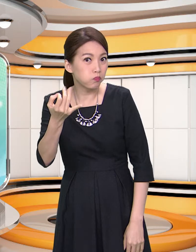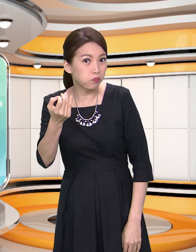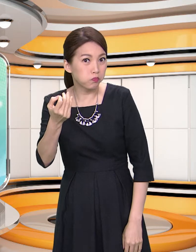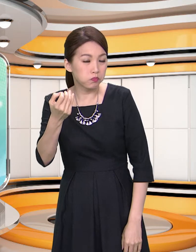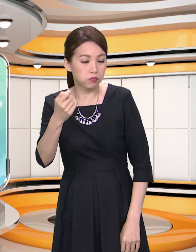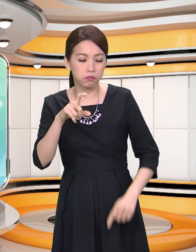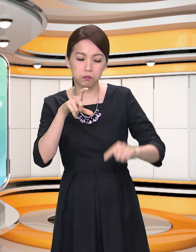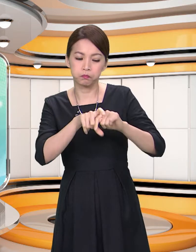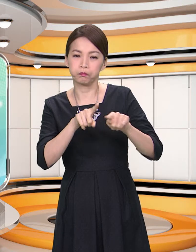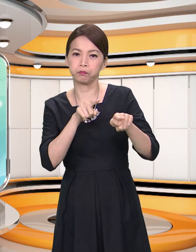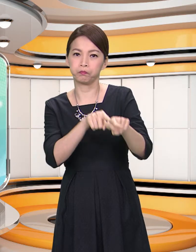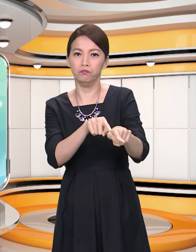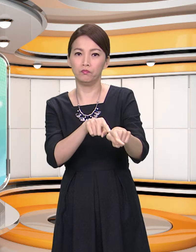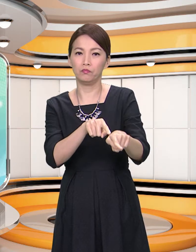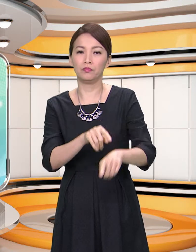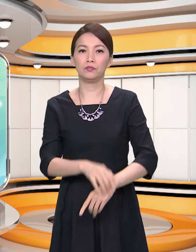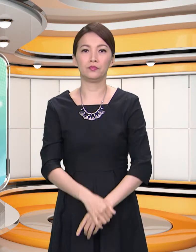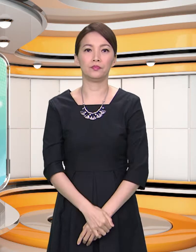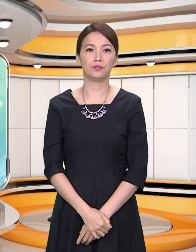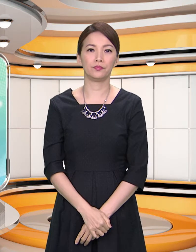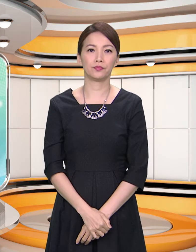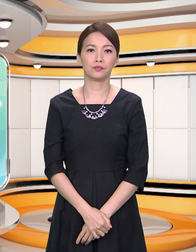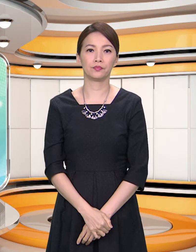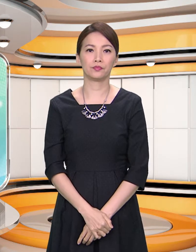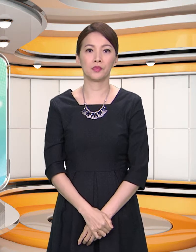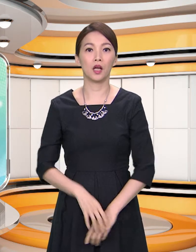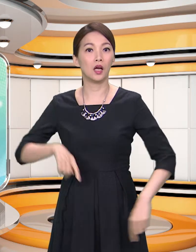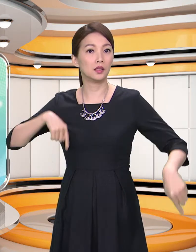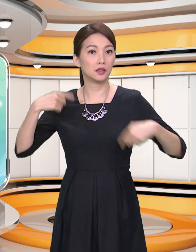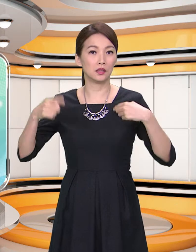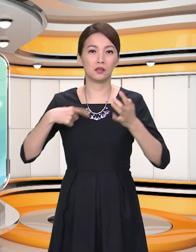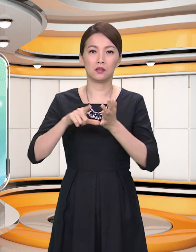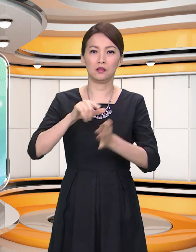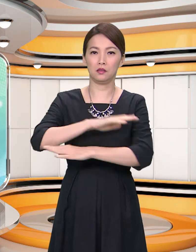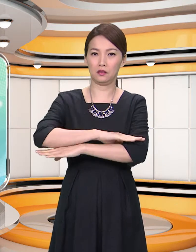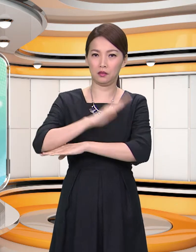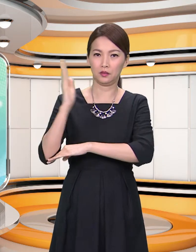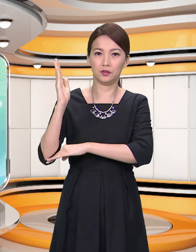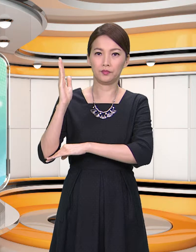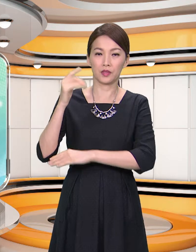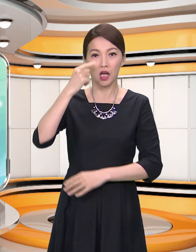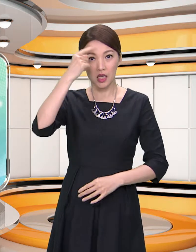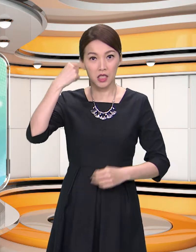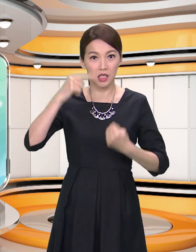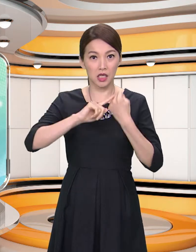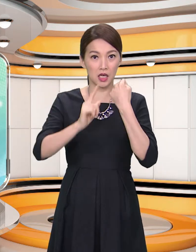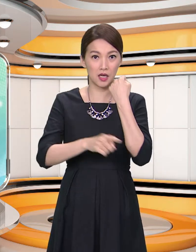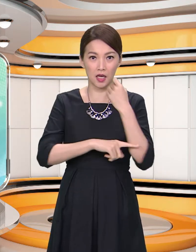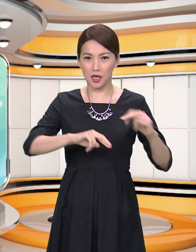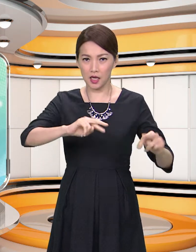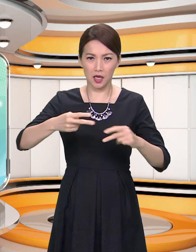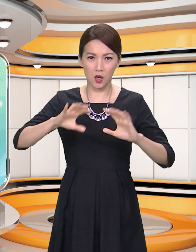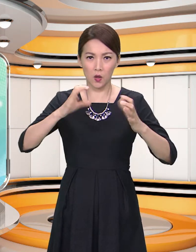而自由时报则是报道，司法改革国事会议昨天是做出了决